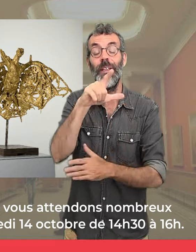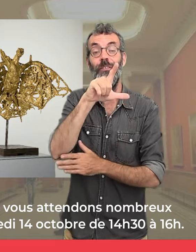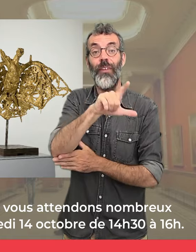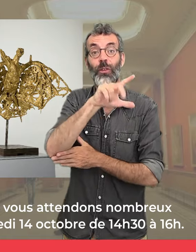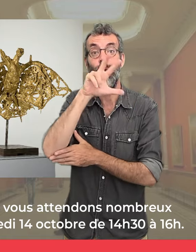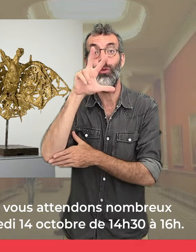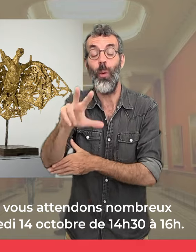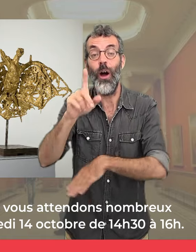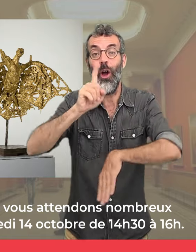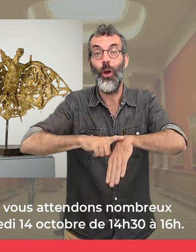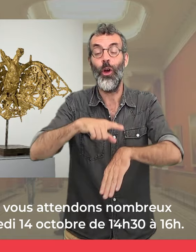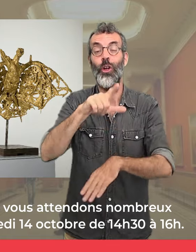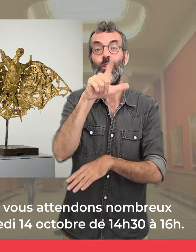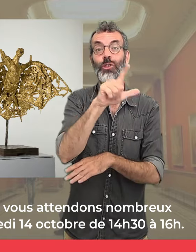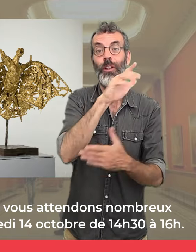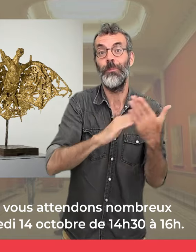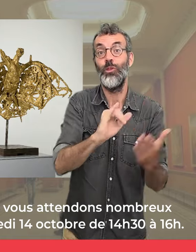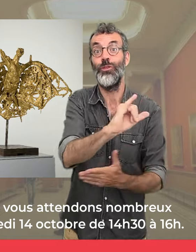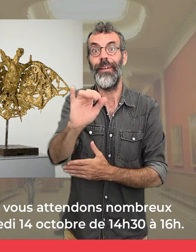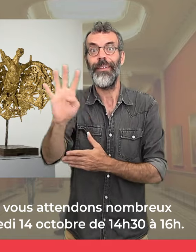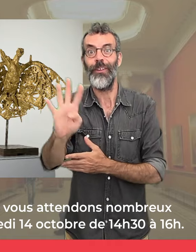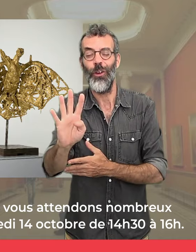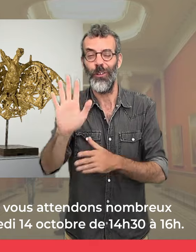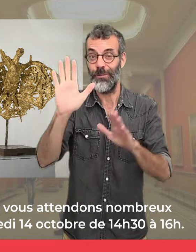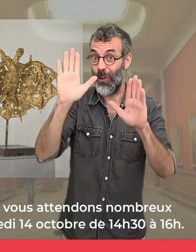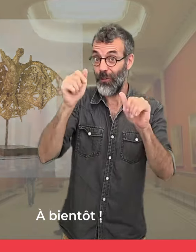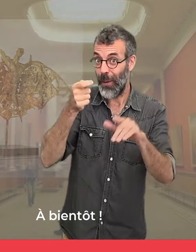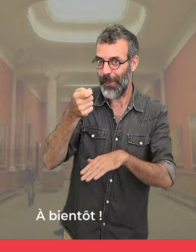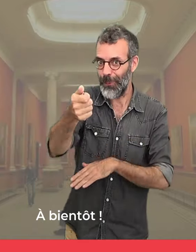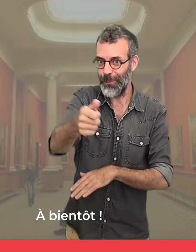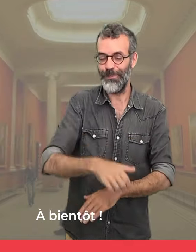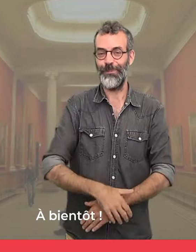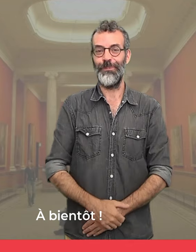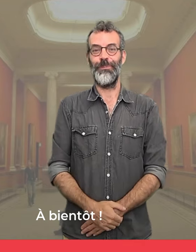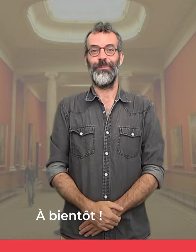octobre 2023 de 14h30 à 16h. A bientôt !